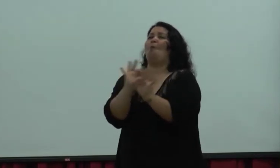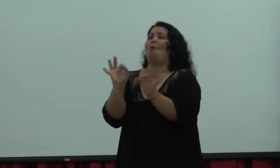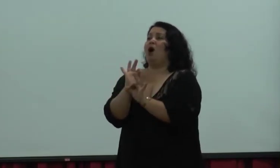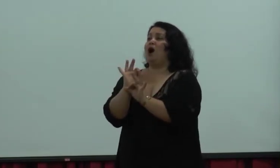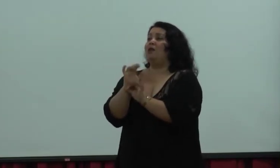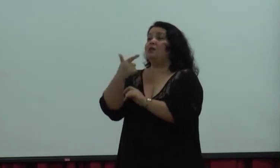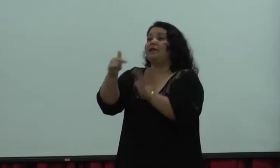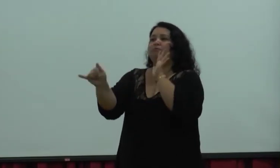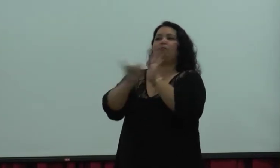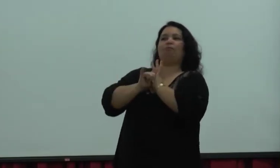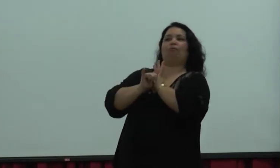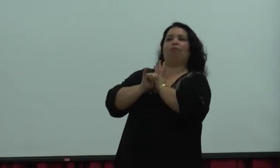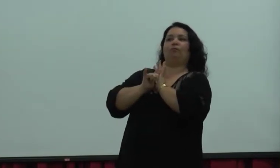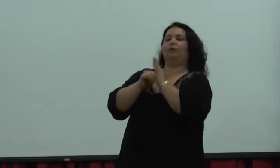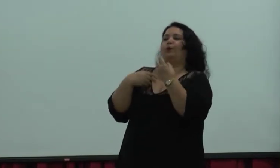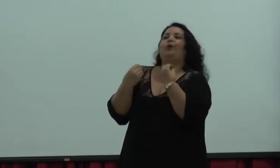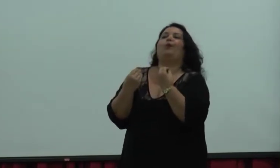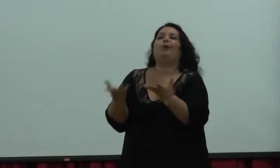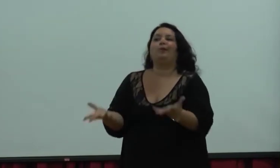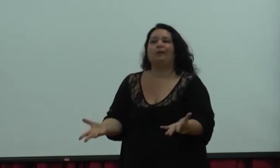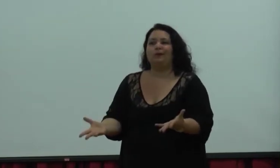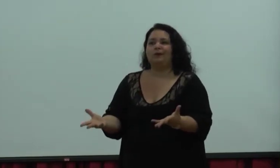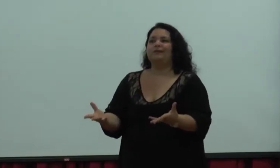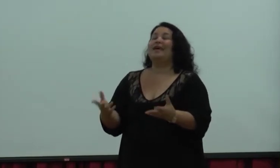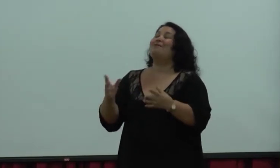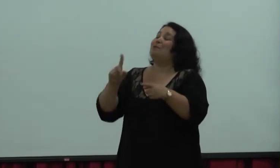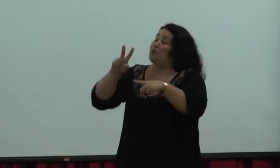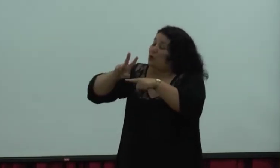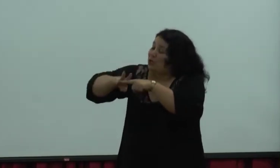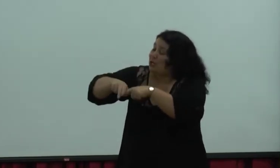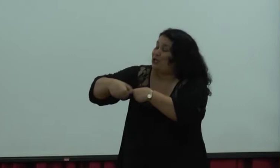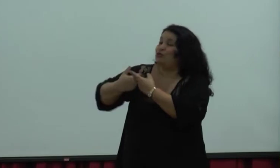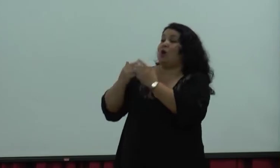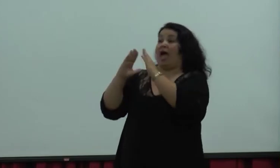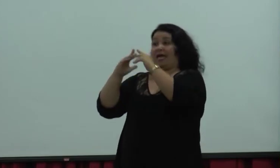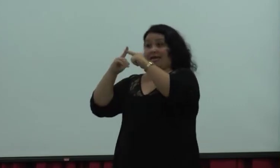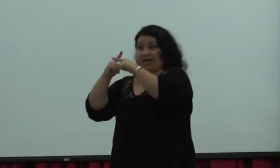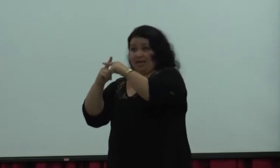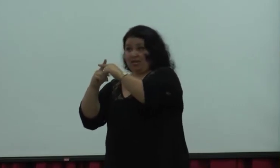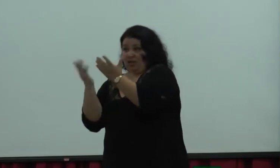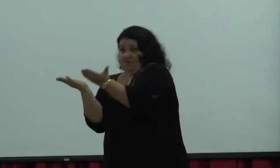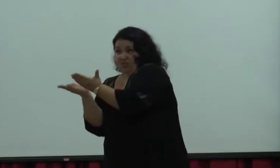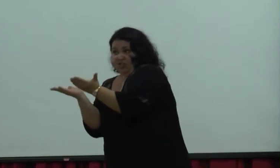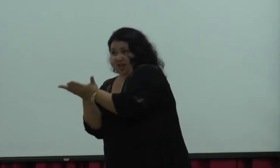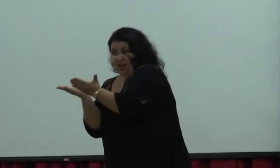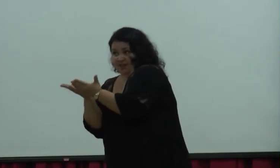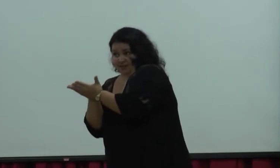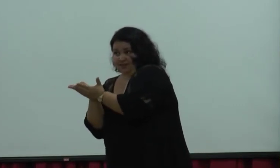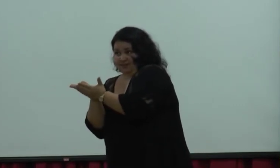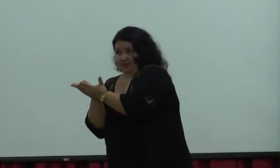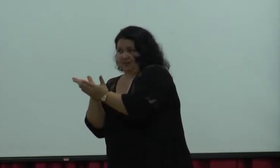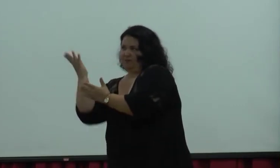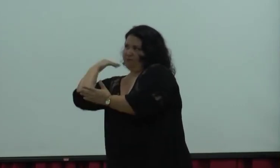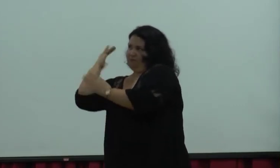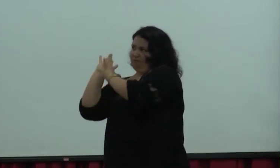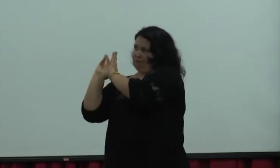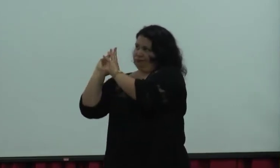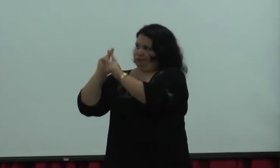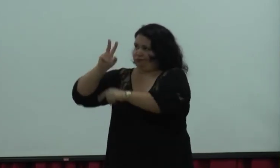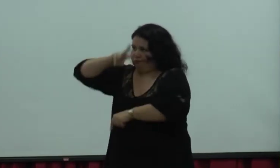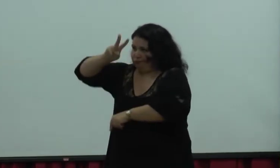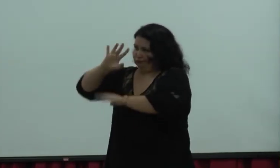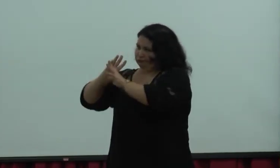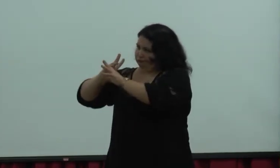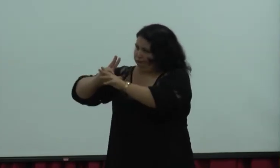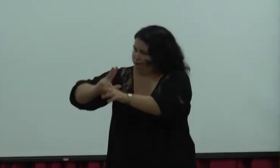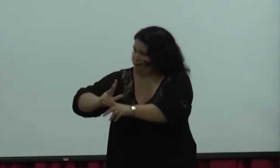com os surdos. E isso é que a Igreja Evangélica, pela história dela, ela